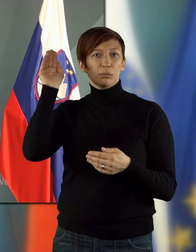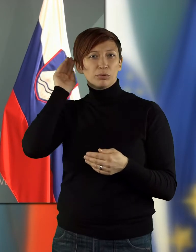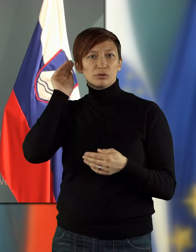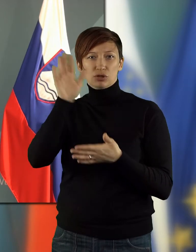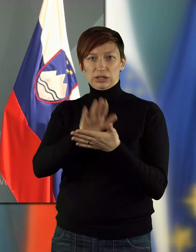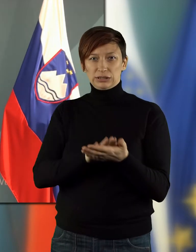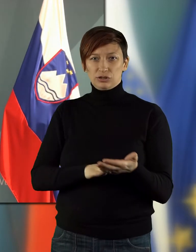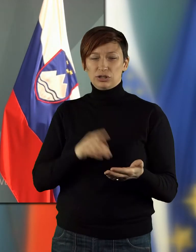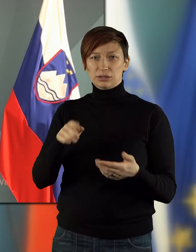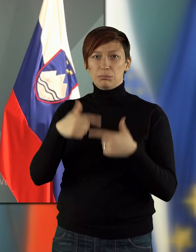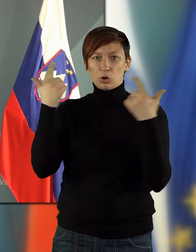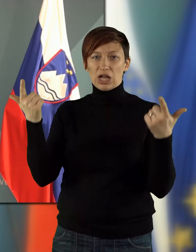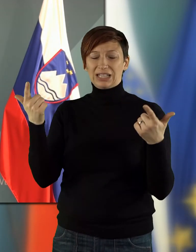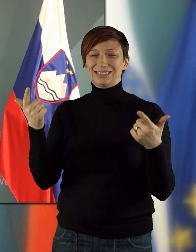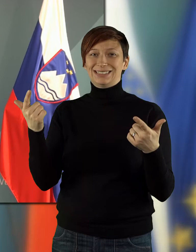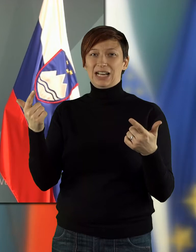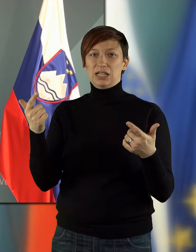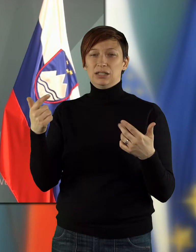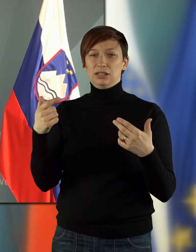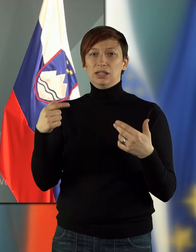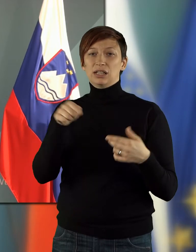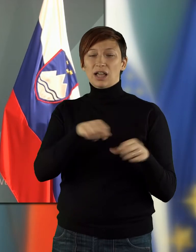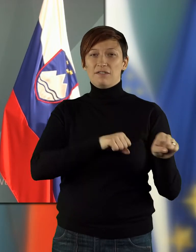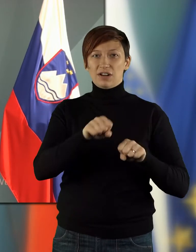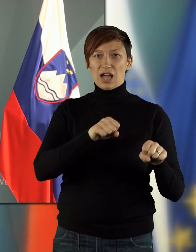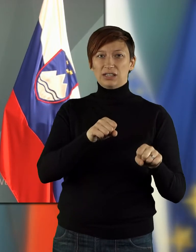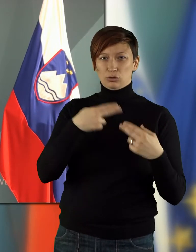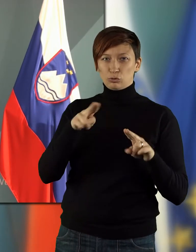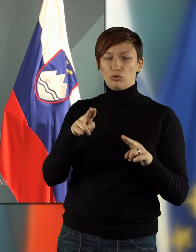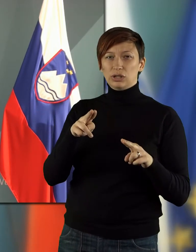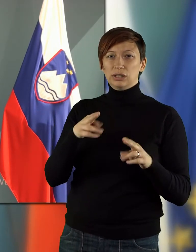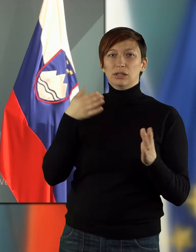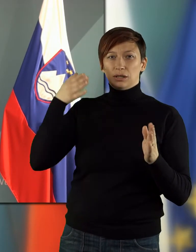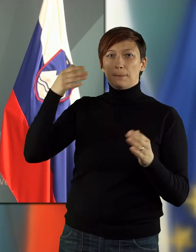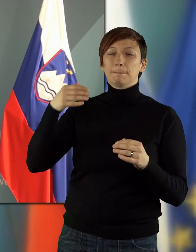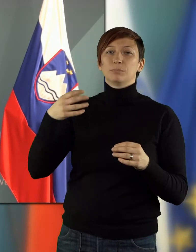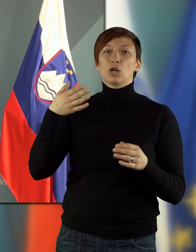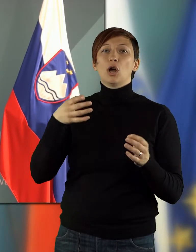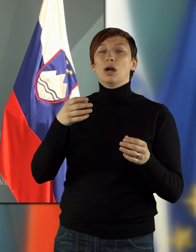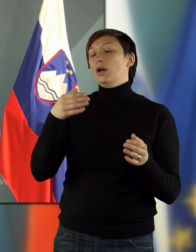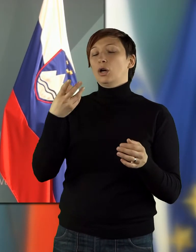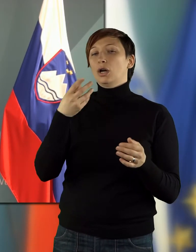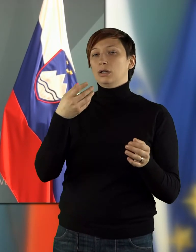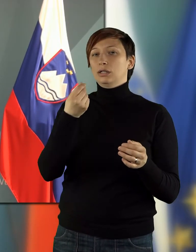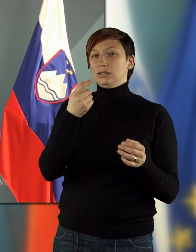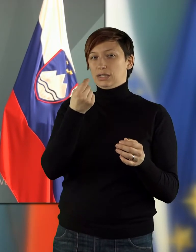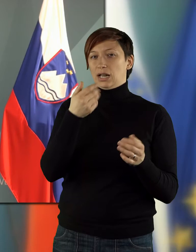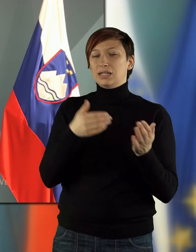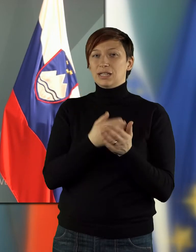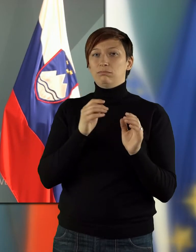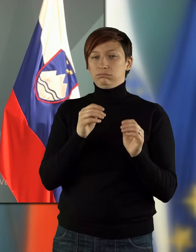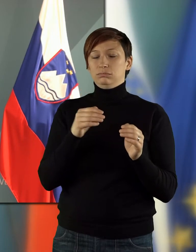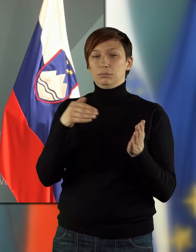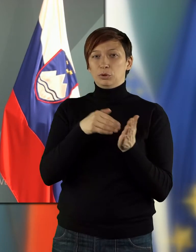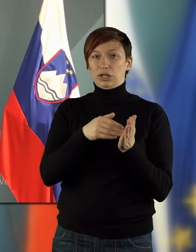Če bi me poslušali v uvodu, sem pojasnila, da je ta vlada zaustavila trend padanja obrambnih izdatkov,